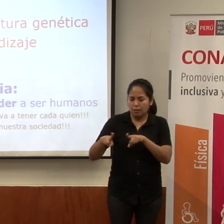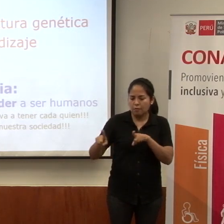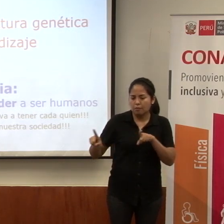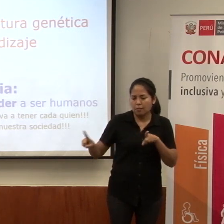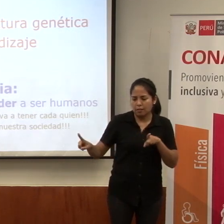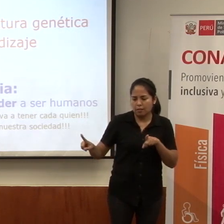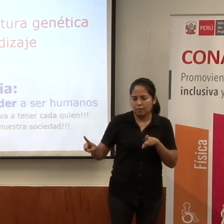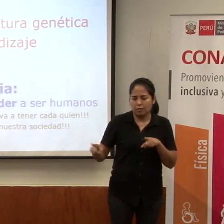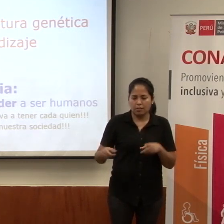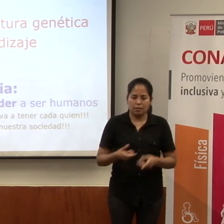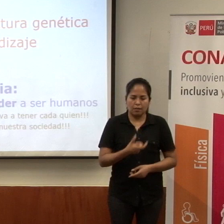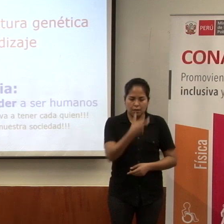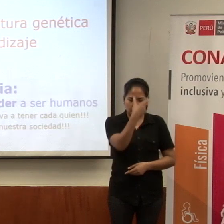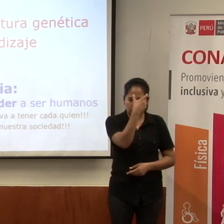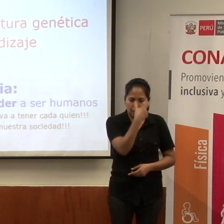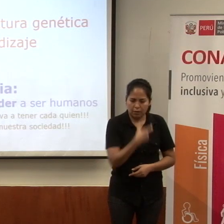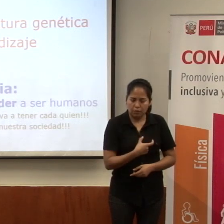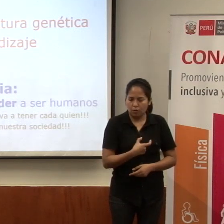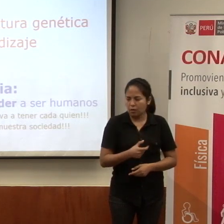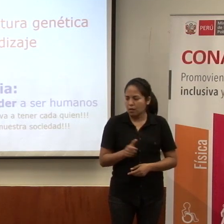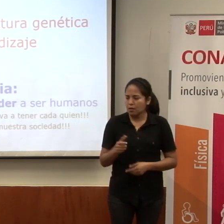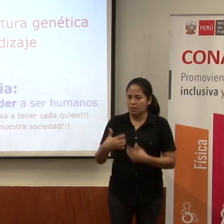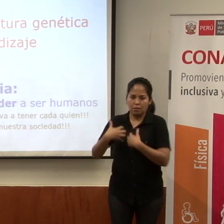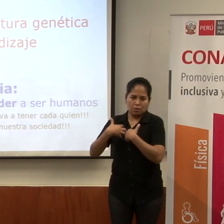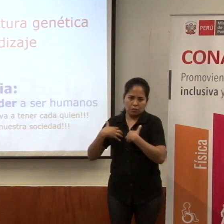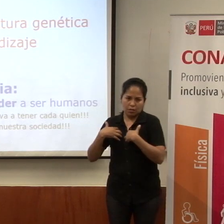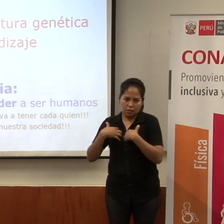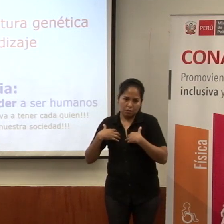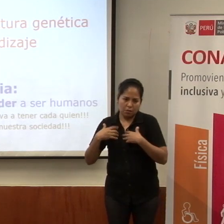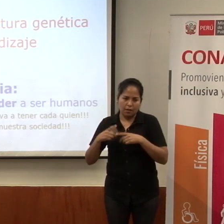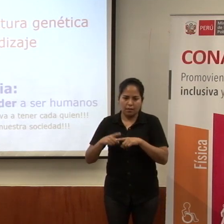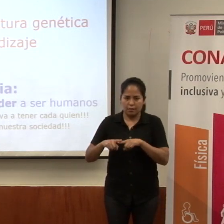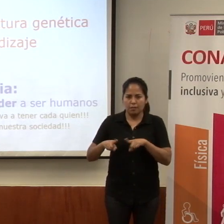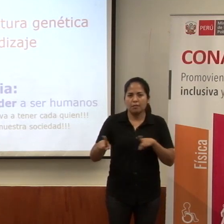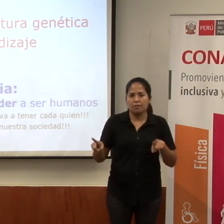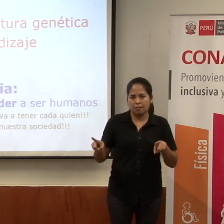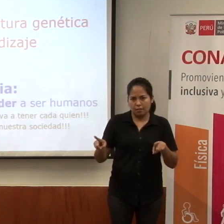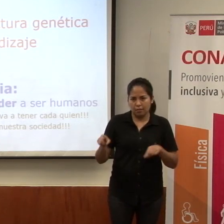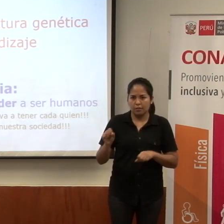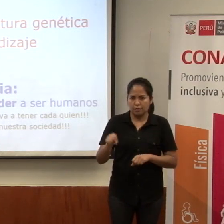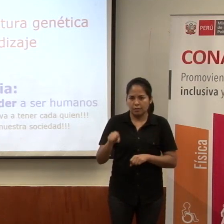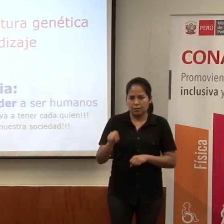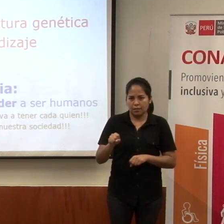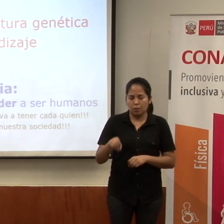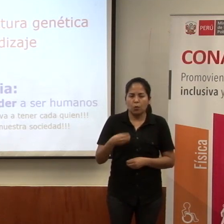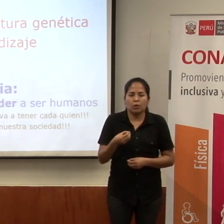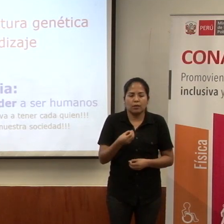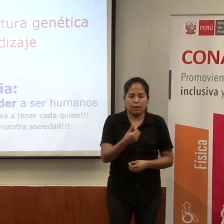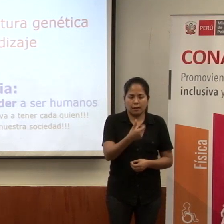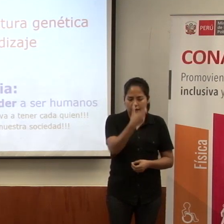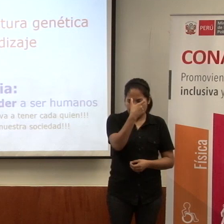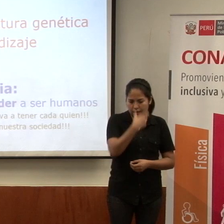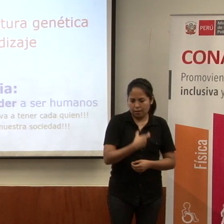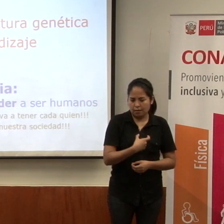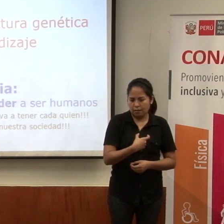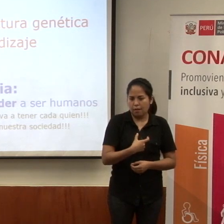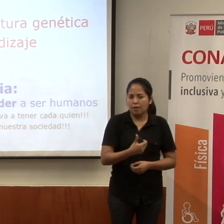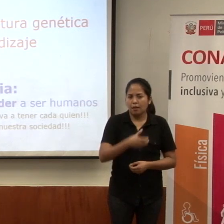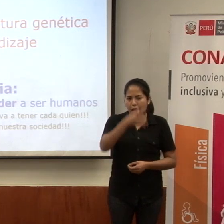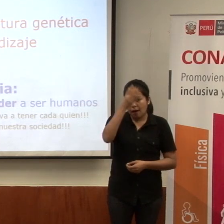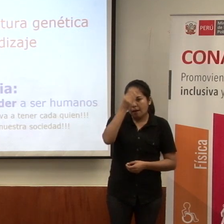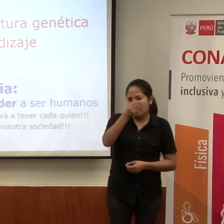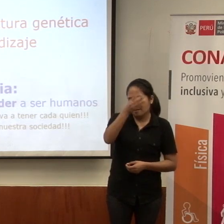nos diferencia centralmente entre el ser humano y el resto de los seres vivos, que es la capacidad de aprender. La